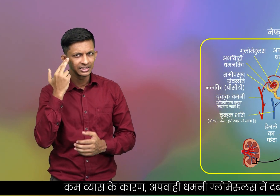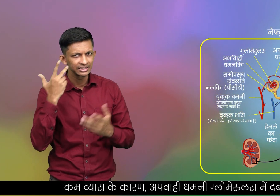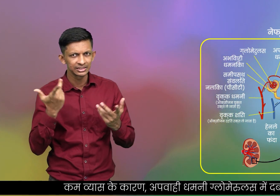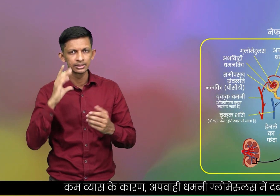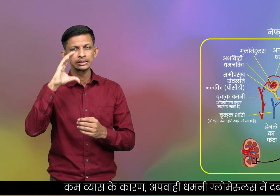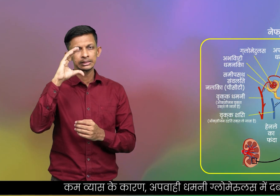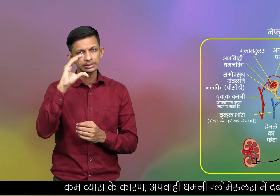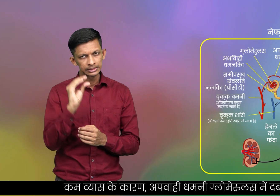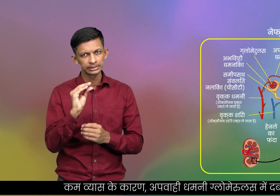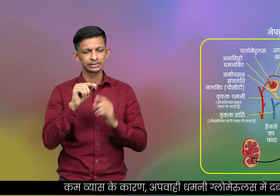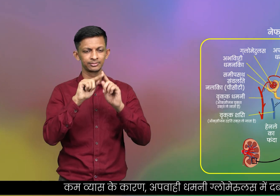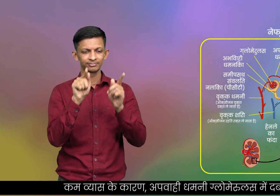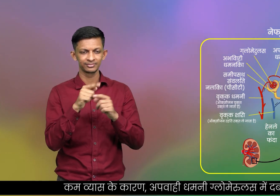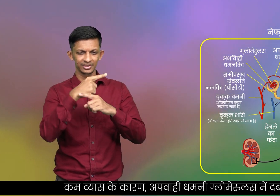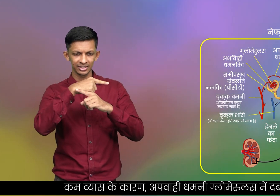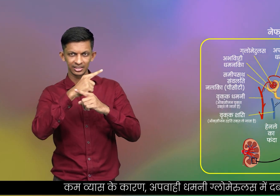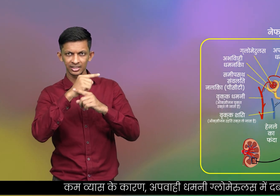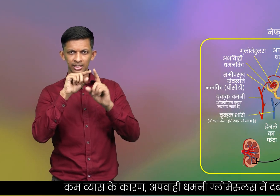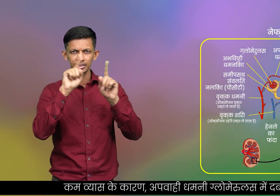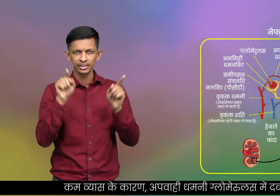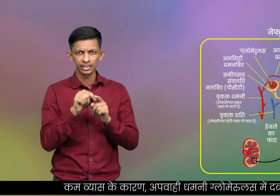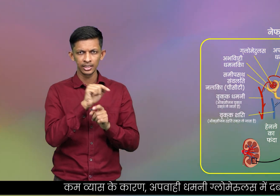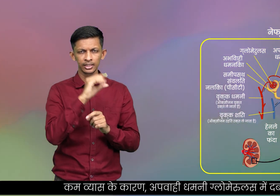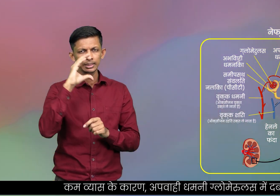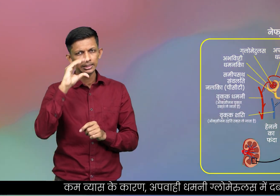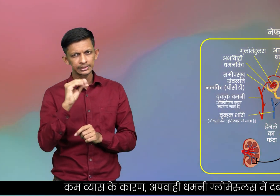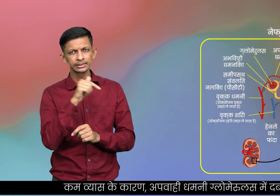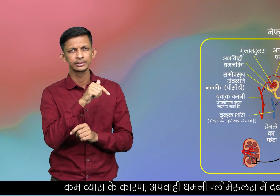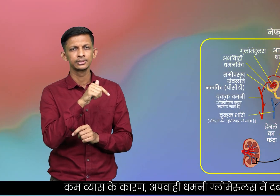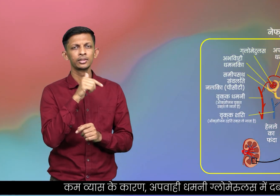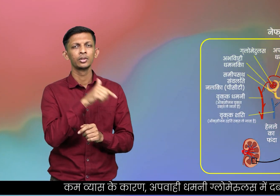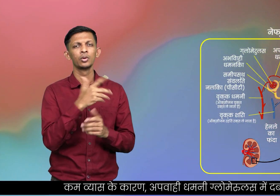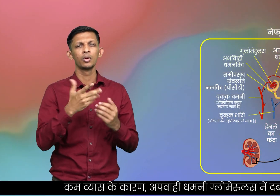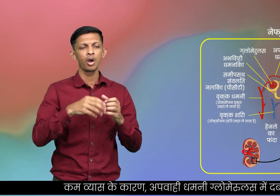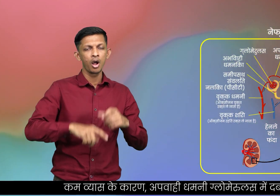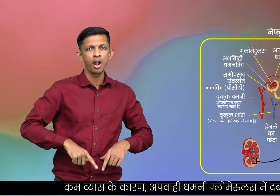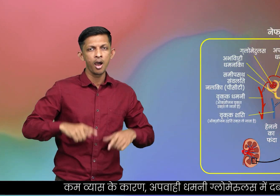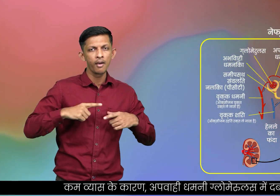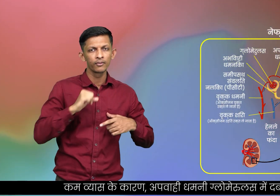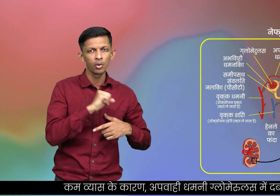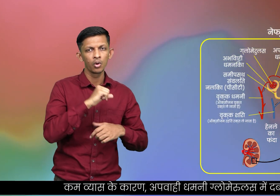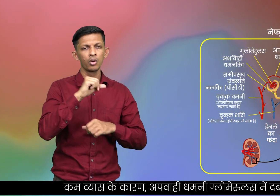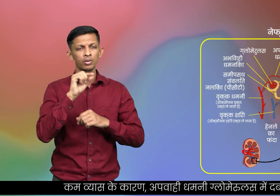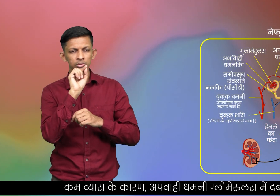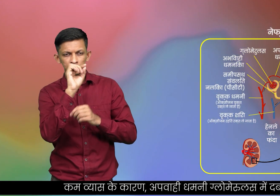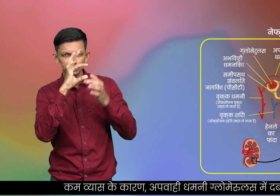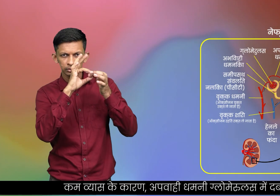कम व्यास के कारण अपवाही धमनी ग्लोमेरुलस में दबाव डालता